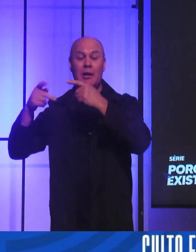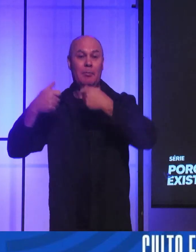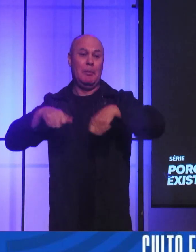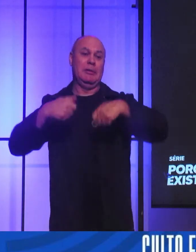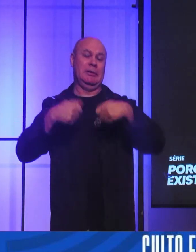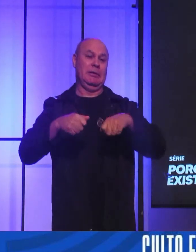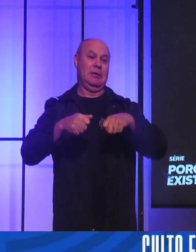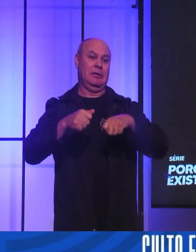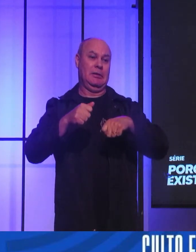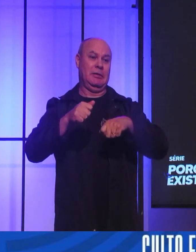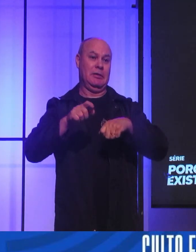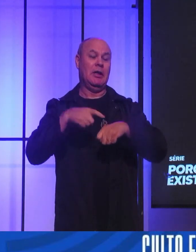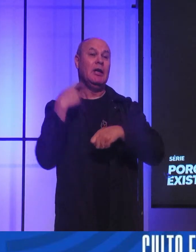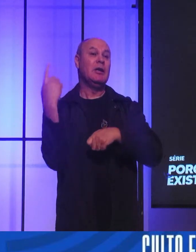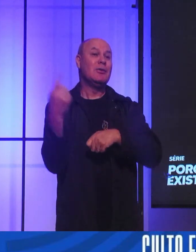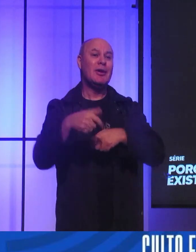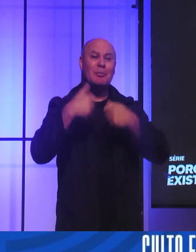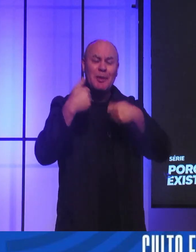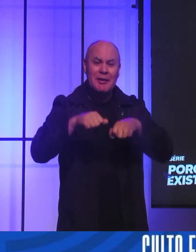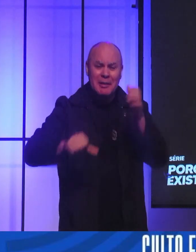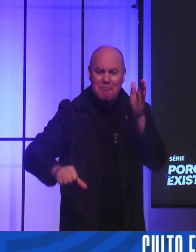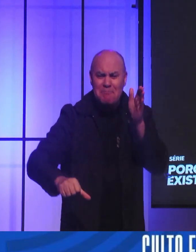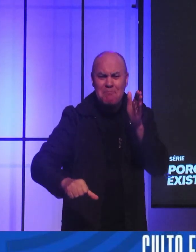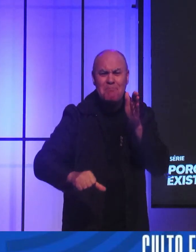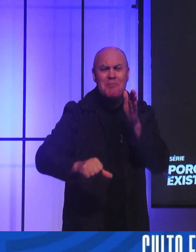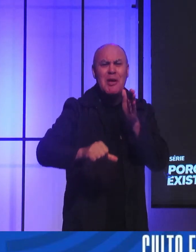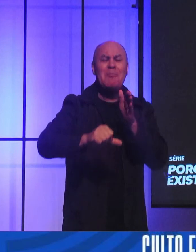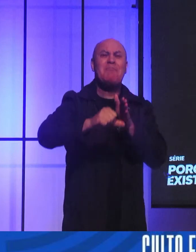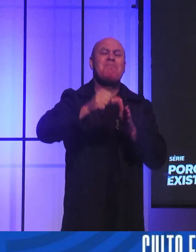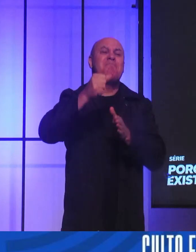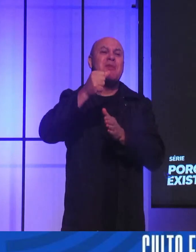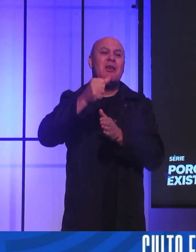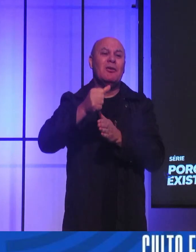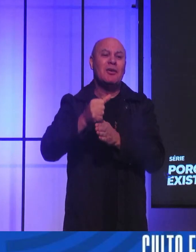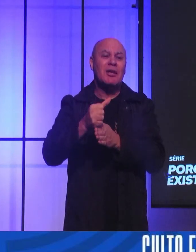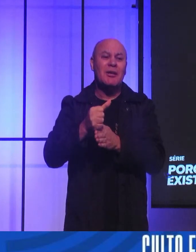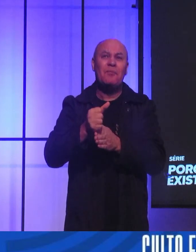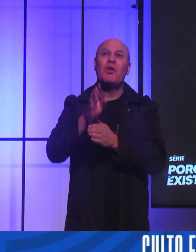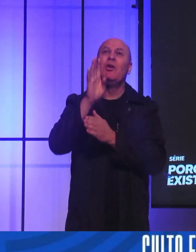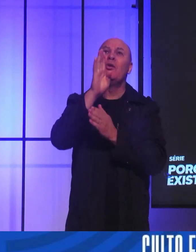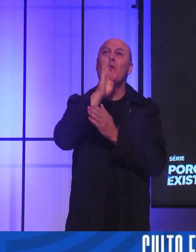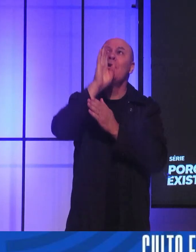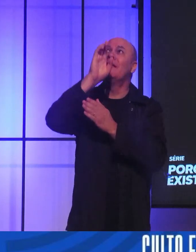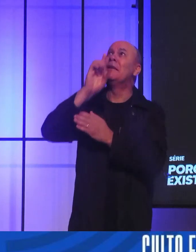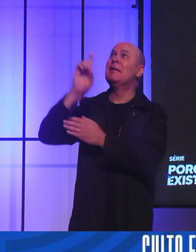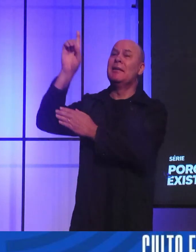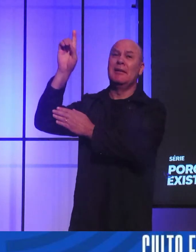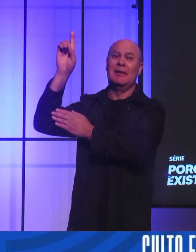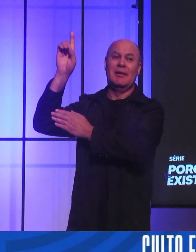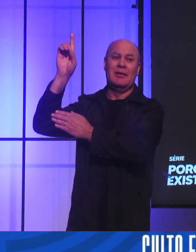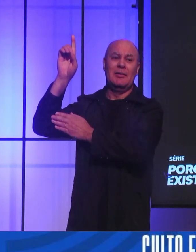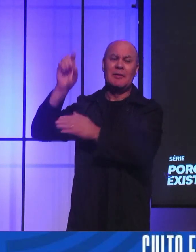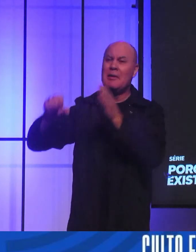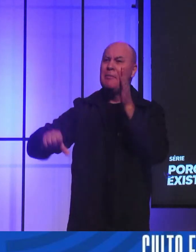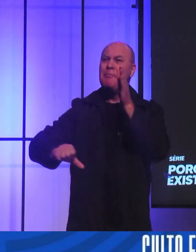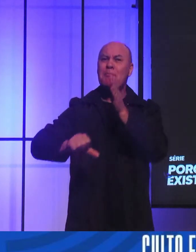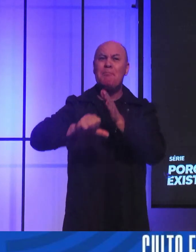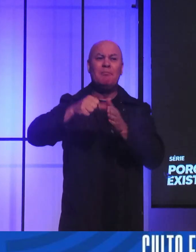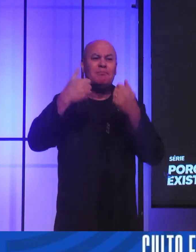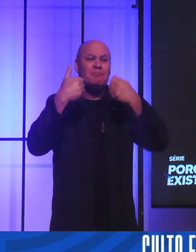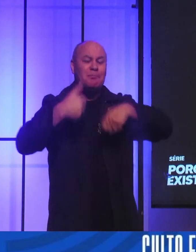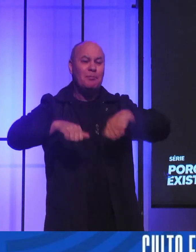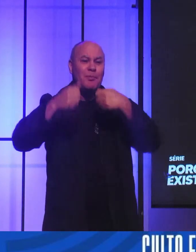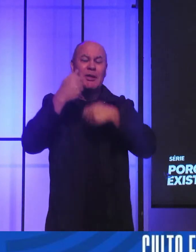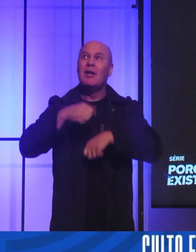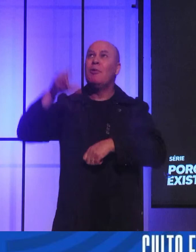necessitamos conhecer a Jesus como Senhor e Salvador da nossa vida. É isso que nos muda, é isso que nos transforma. É isso que nos